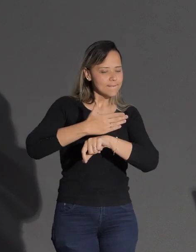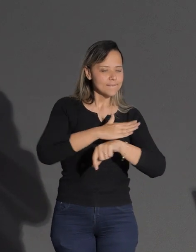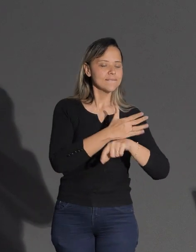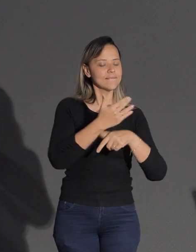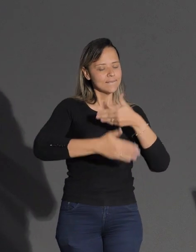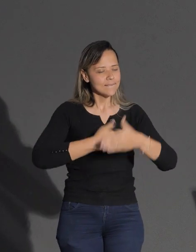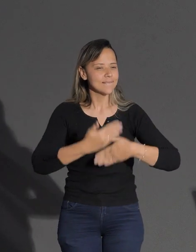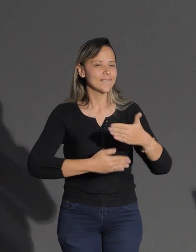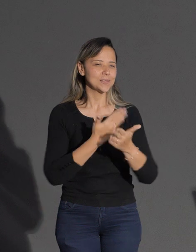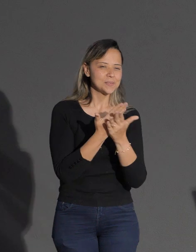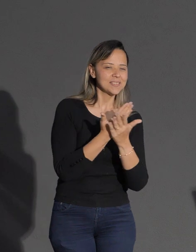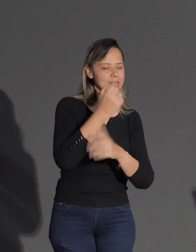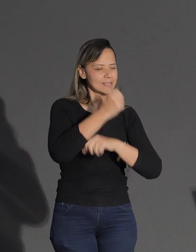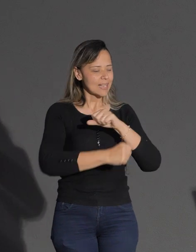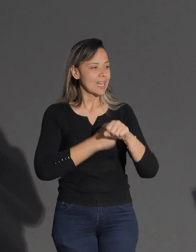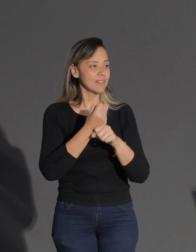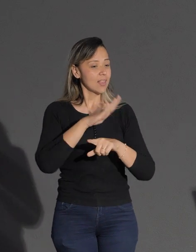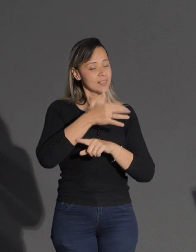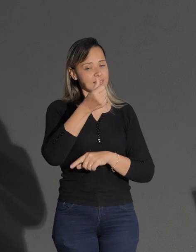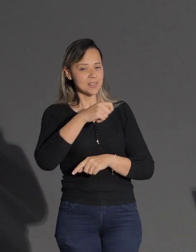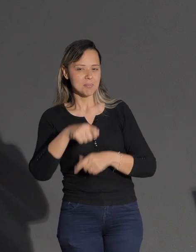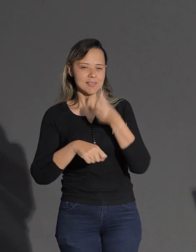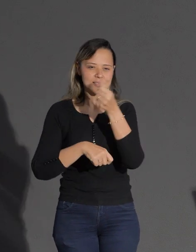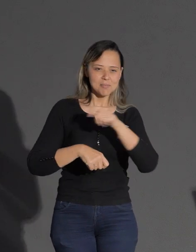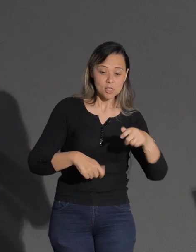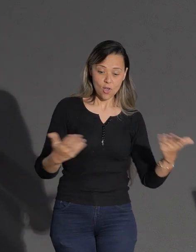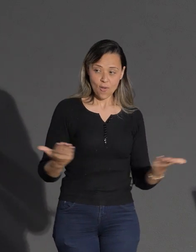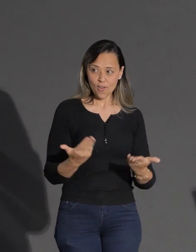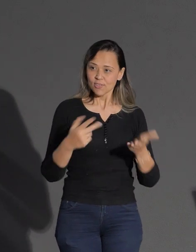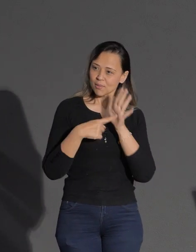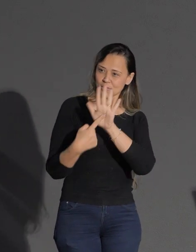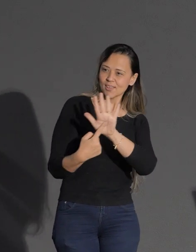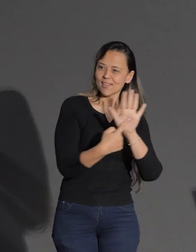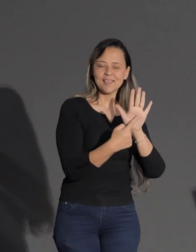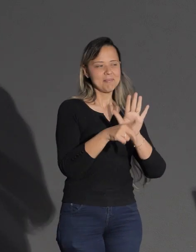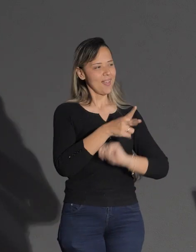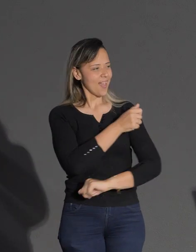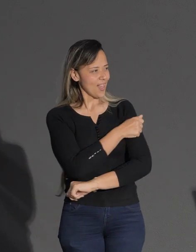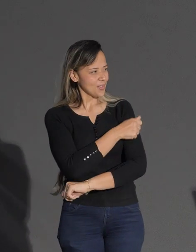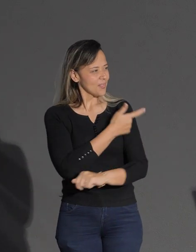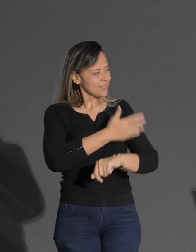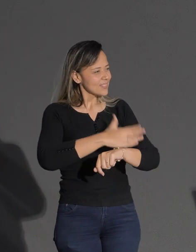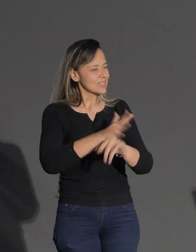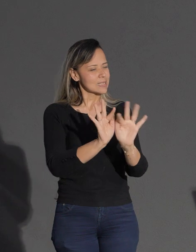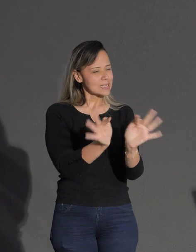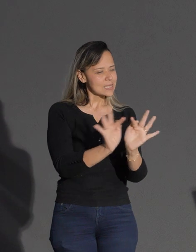pequeno processo anual, às vezes semestral, né? Então, hoje a gente vai fazer isso com eles. Então, a gente está fazendo